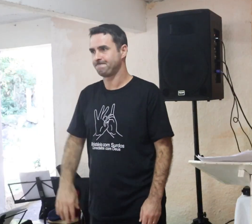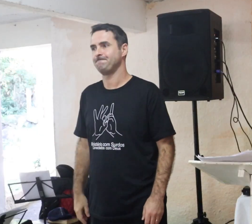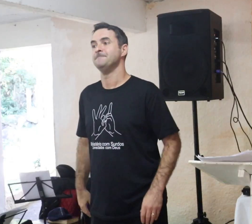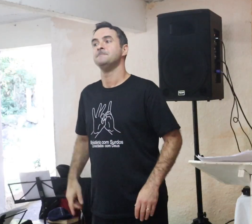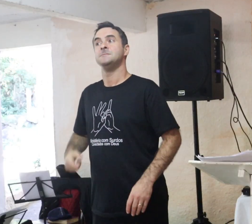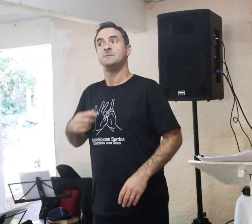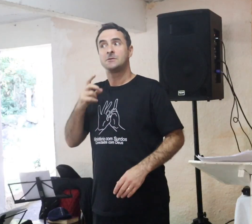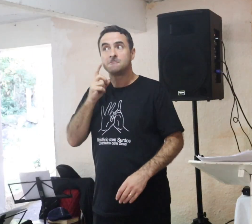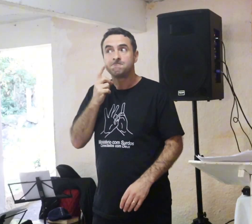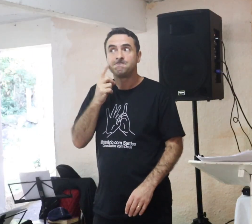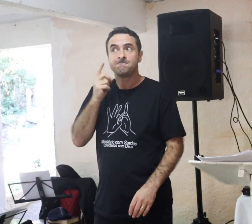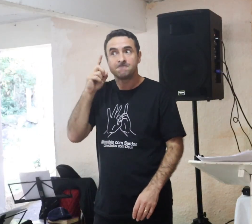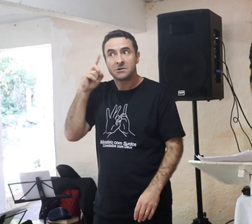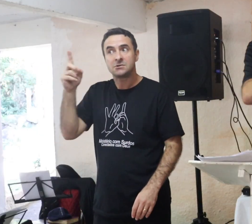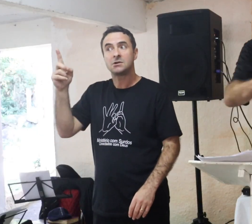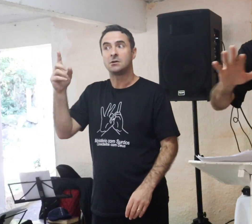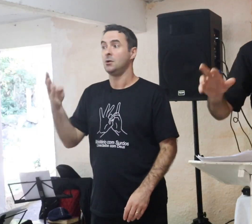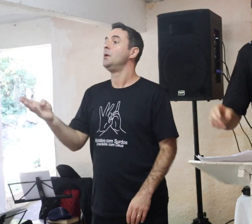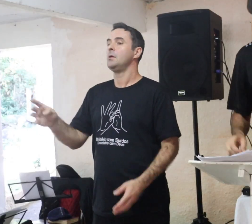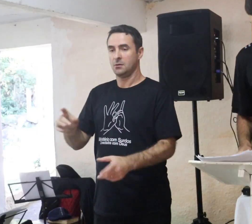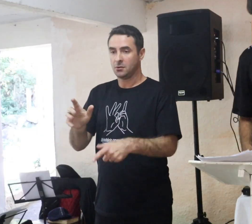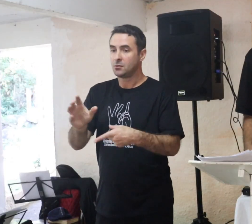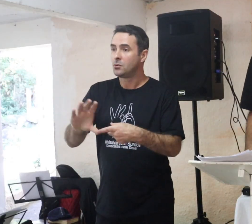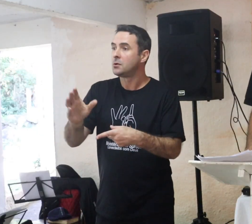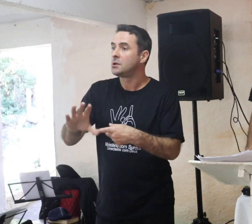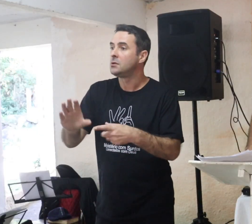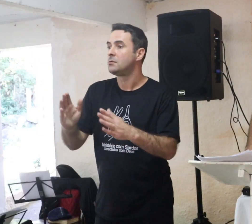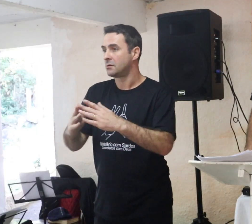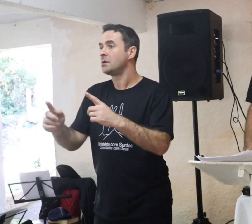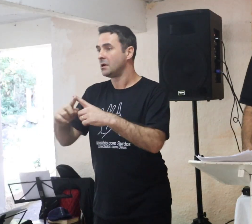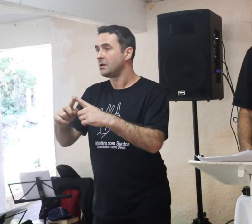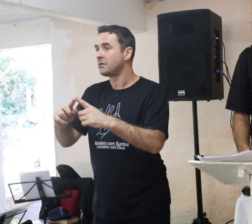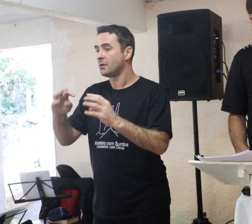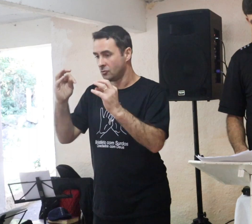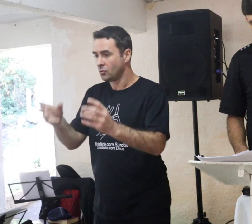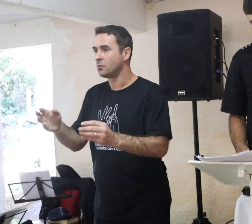já dormiram. Todos eles já morreram em Cristo.